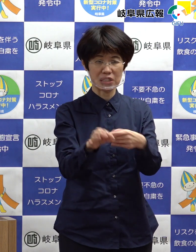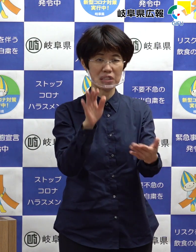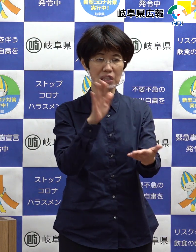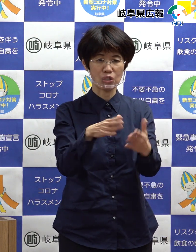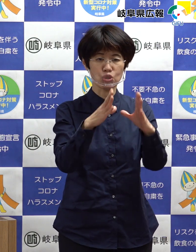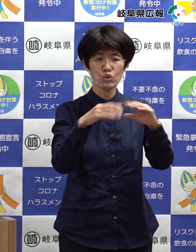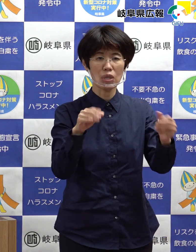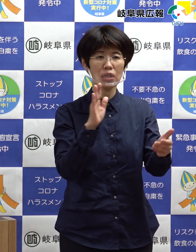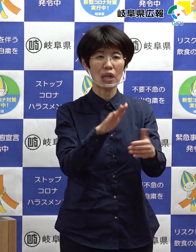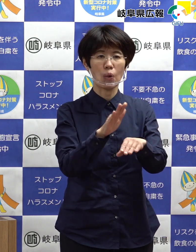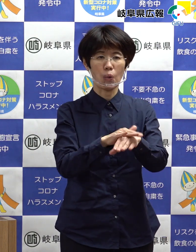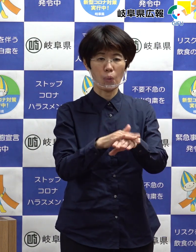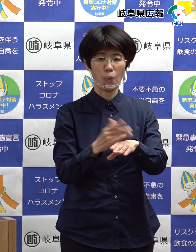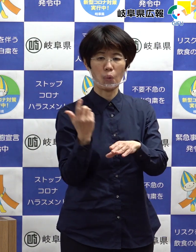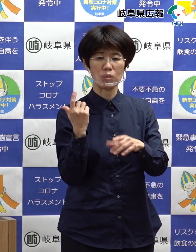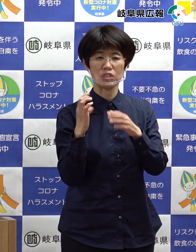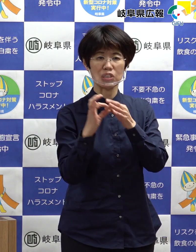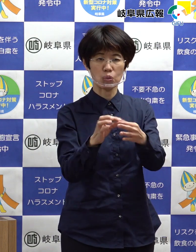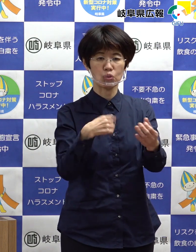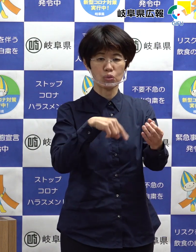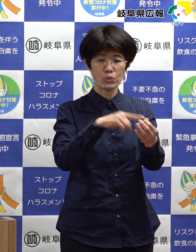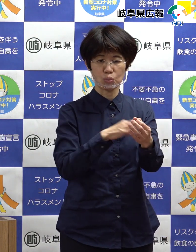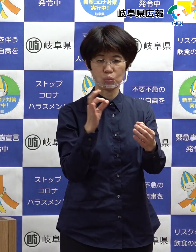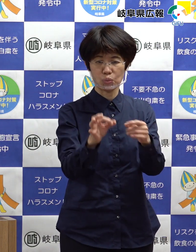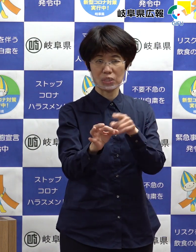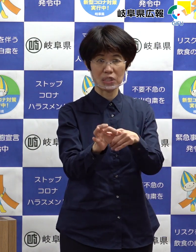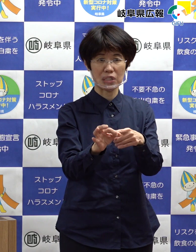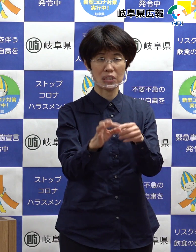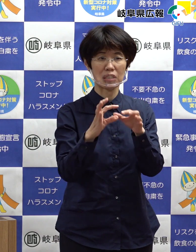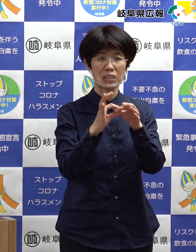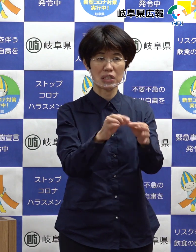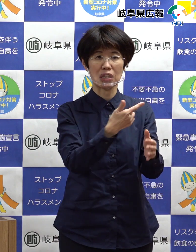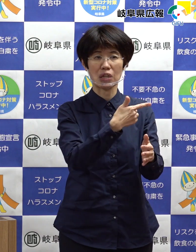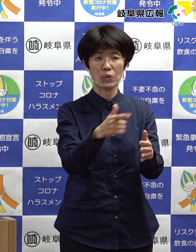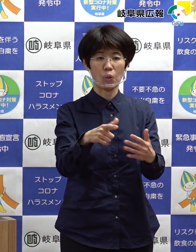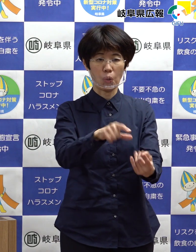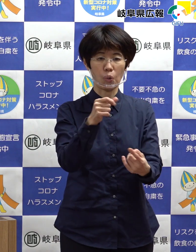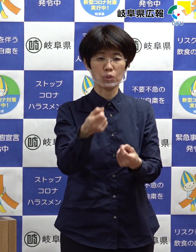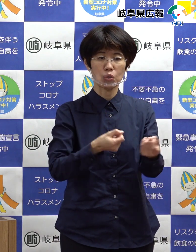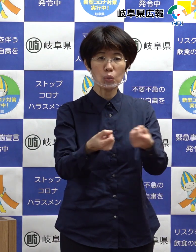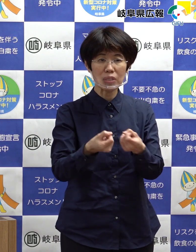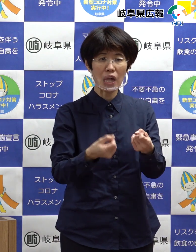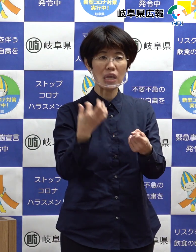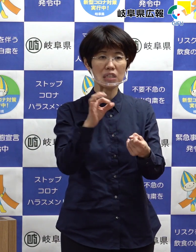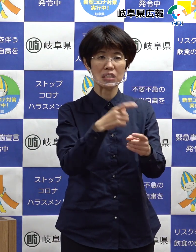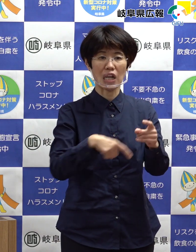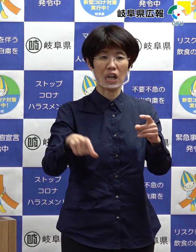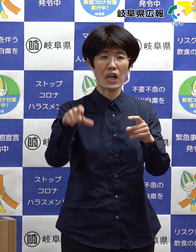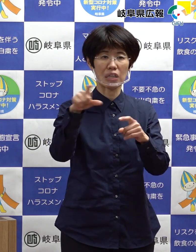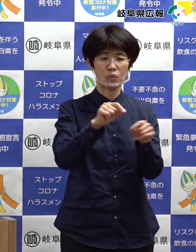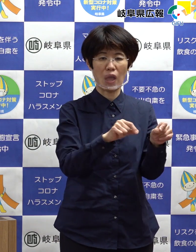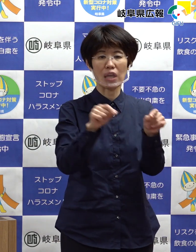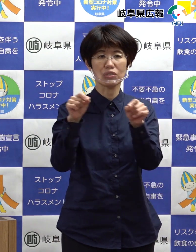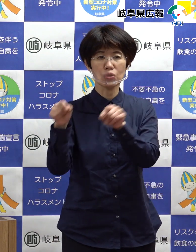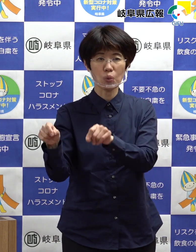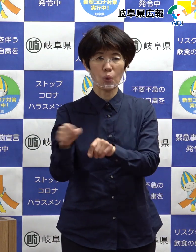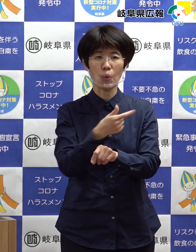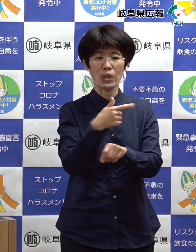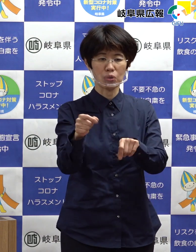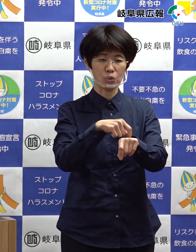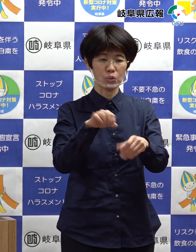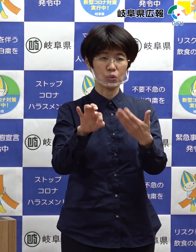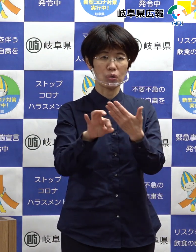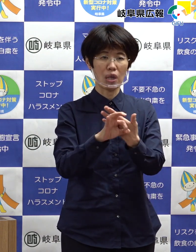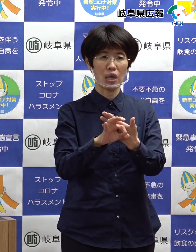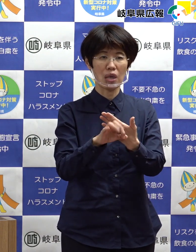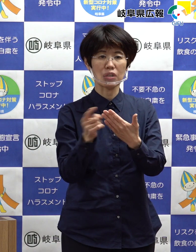か、持続化給付金の支給とか、雇用調整助成金のさらなる延長とかですね、まあ、特例措置の延